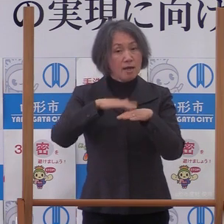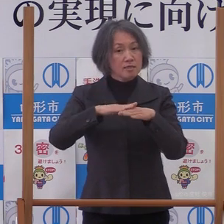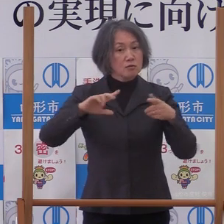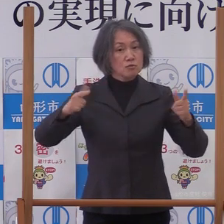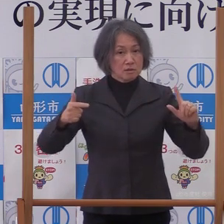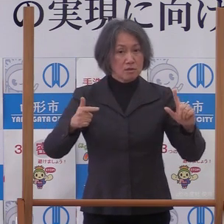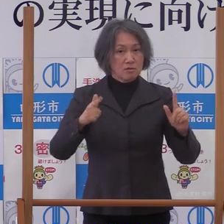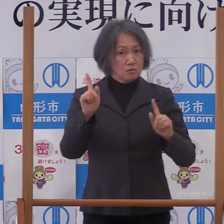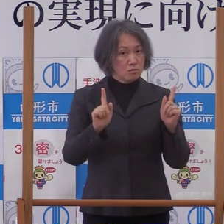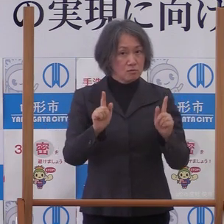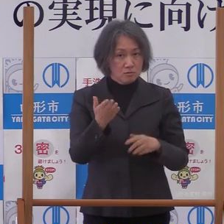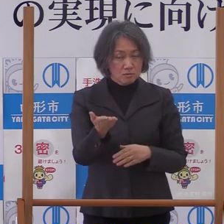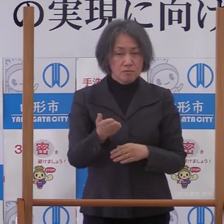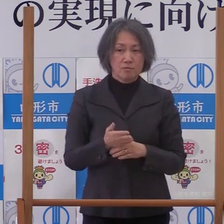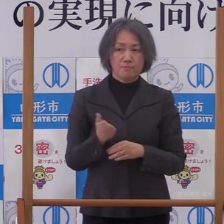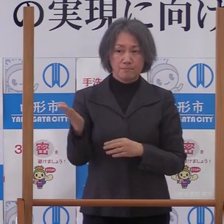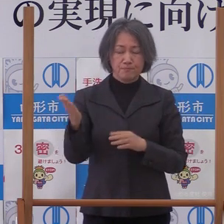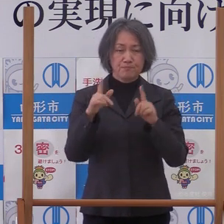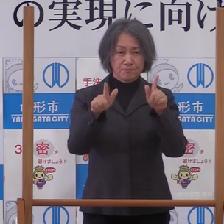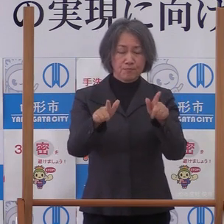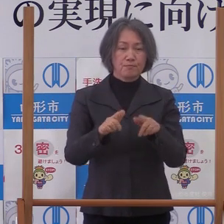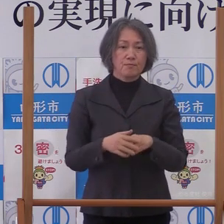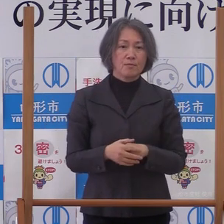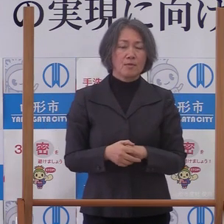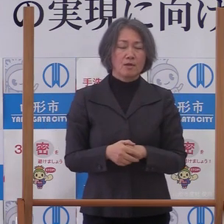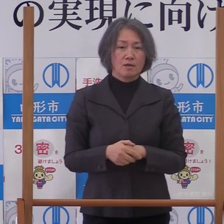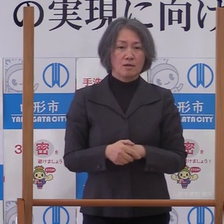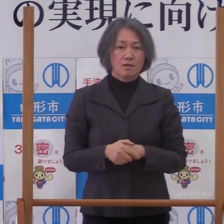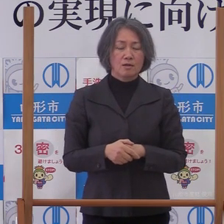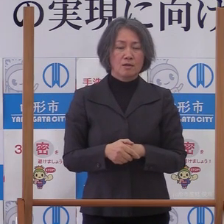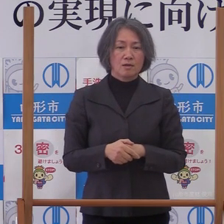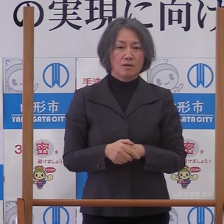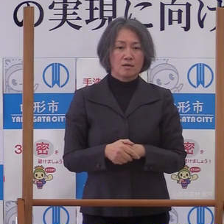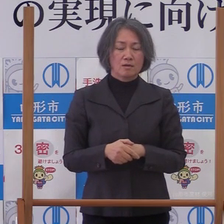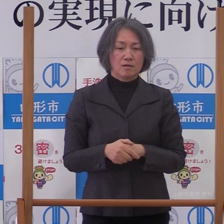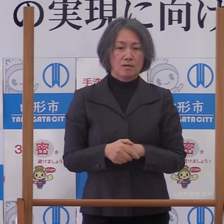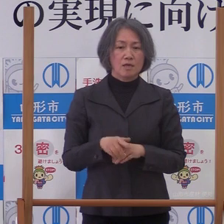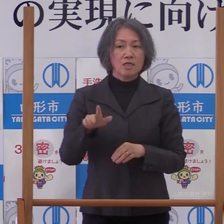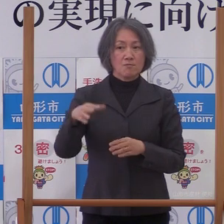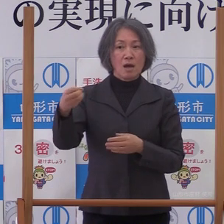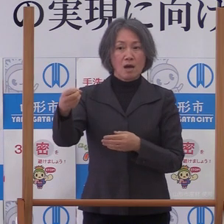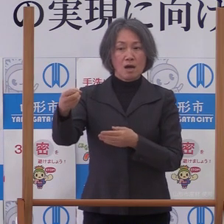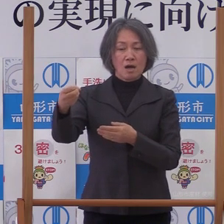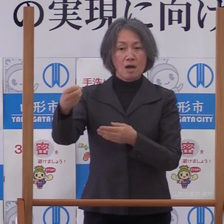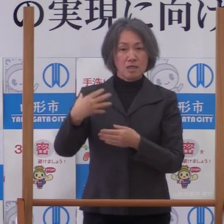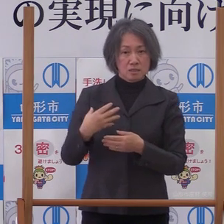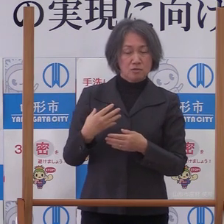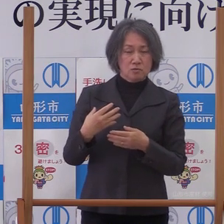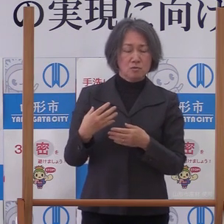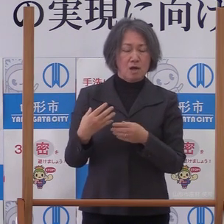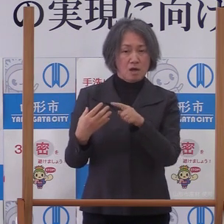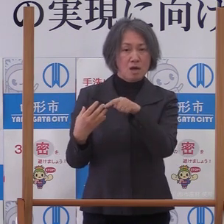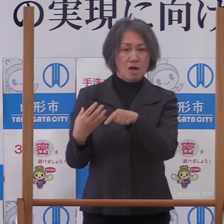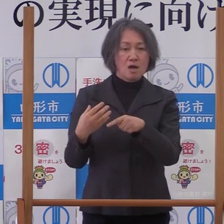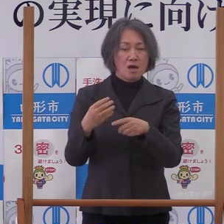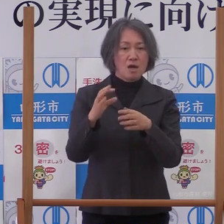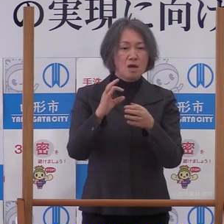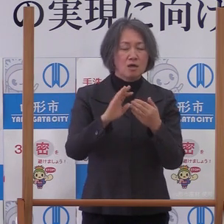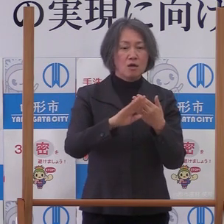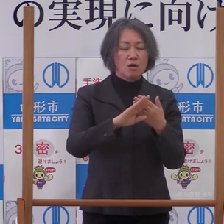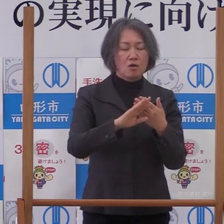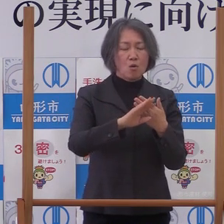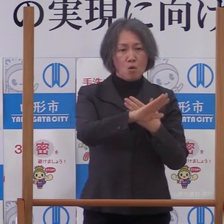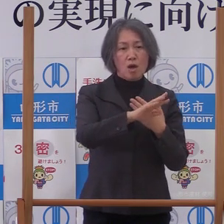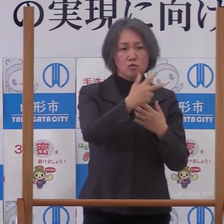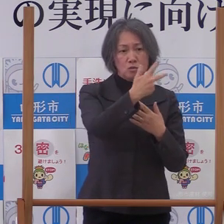ものなのか。 はい、ちょっとその今おっしゃった他市の事例がどのようなものかちょっ